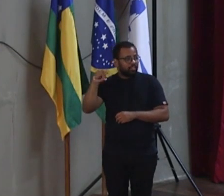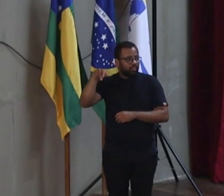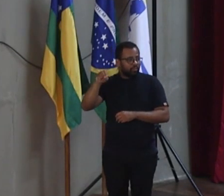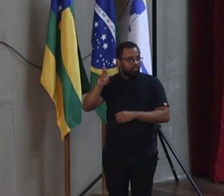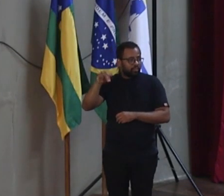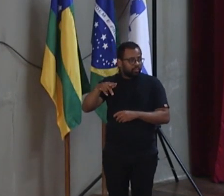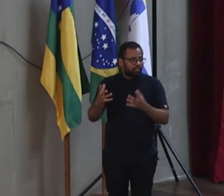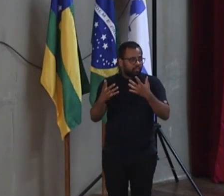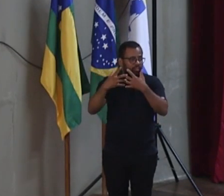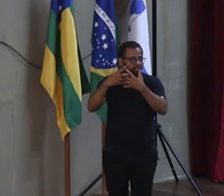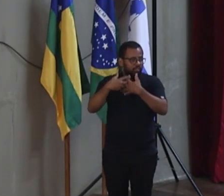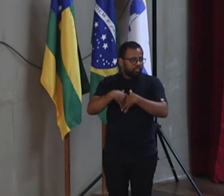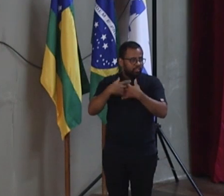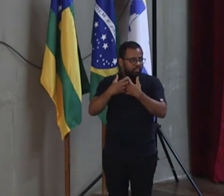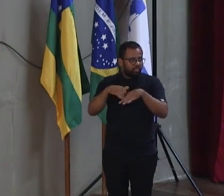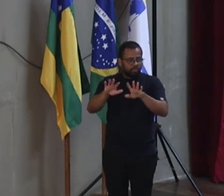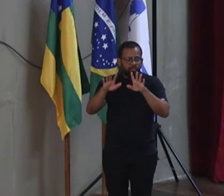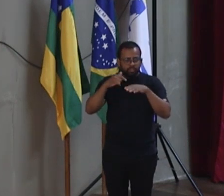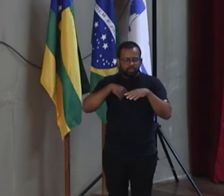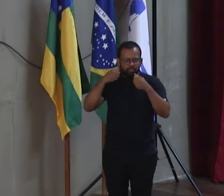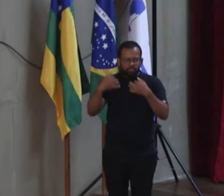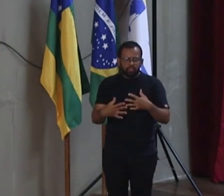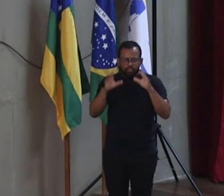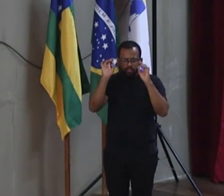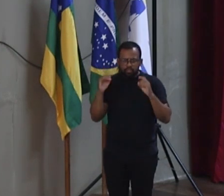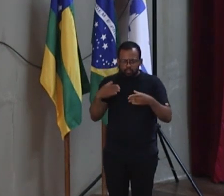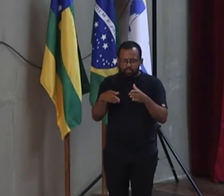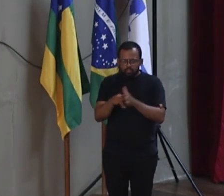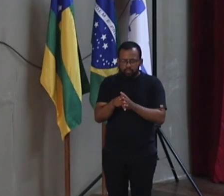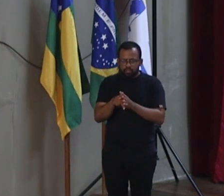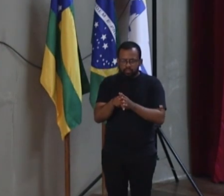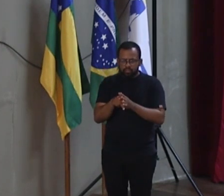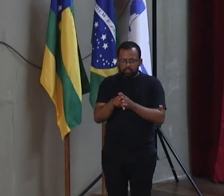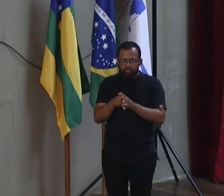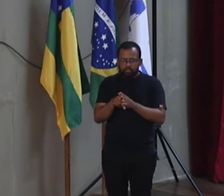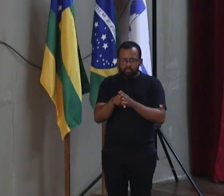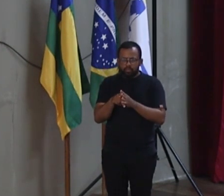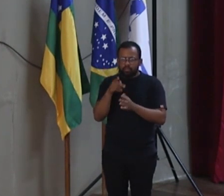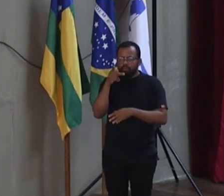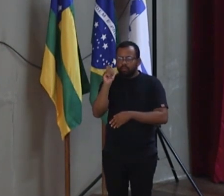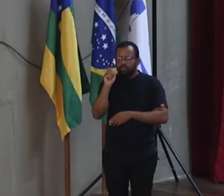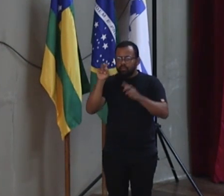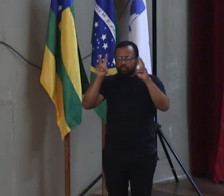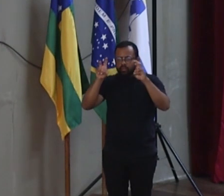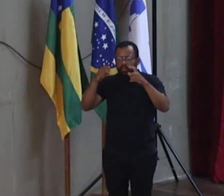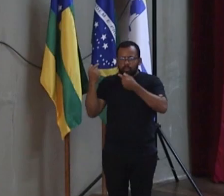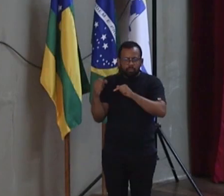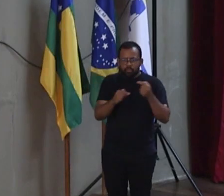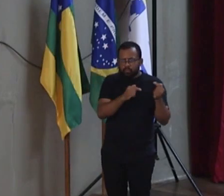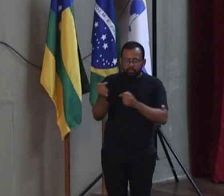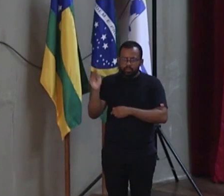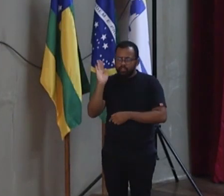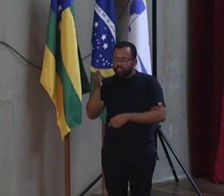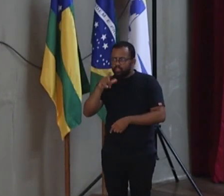aplicada e transdisciplinaridade. Mas eu trouxe isso especificamente para falar das discussões